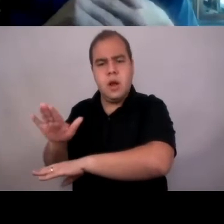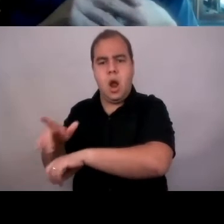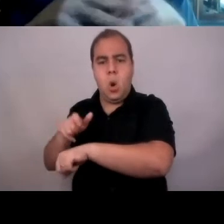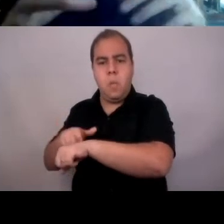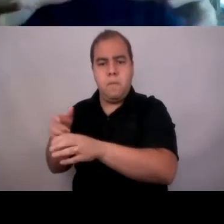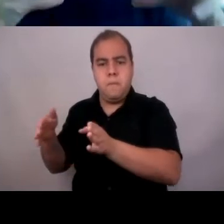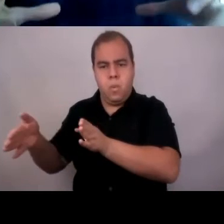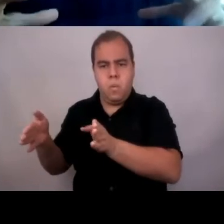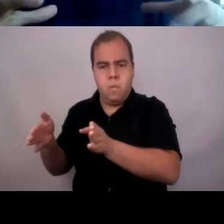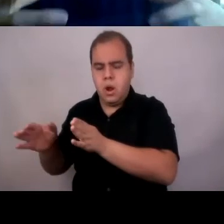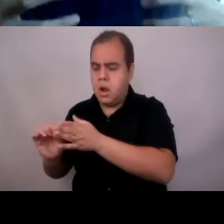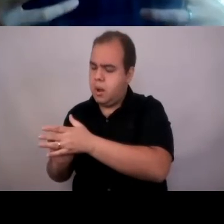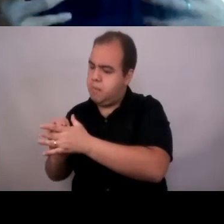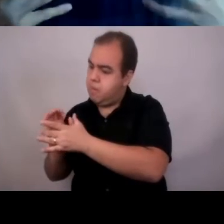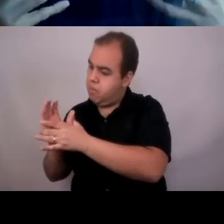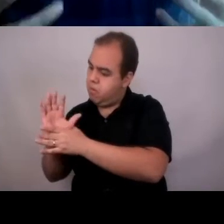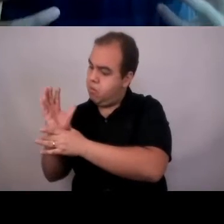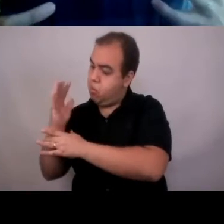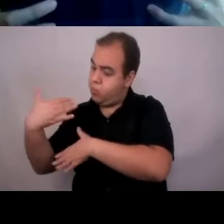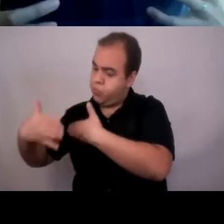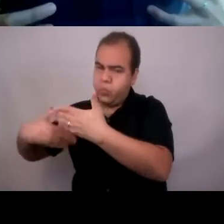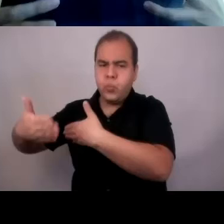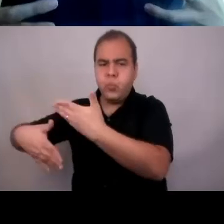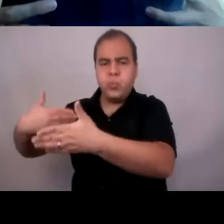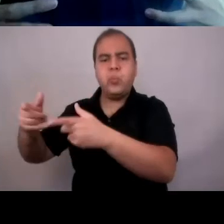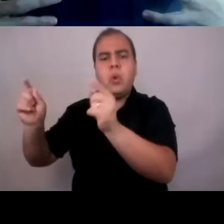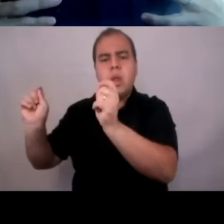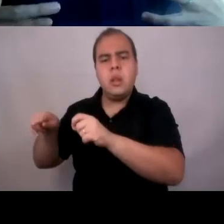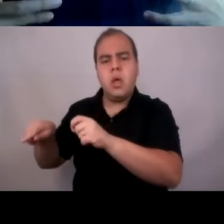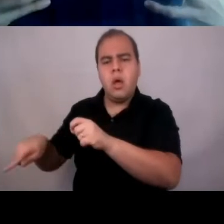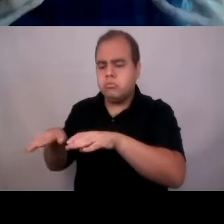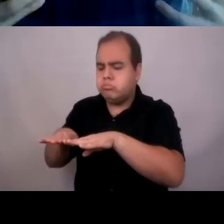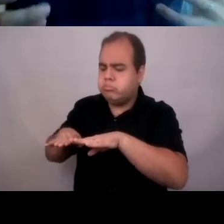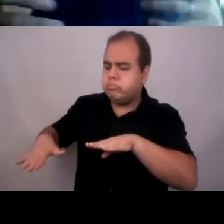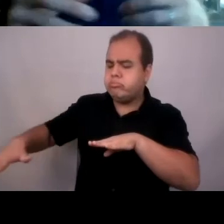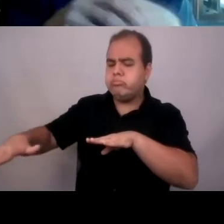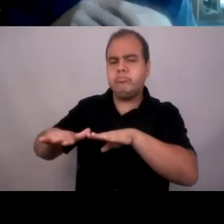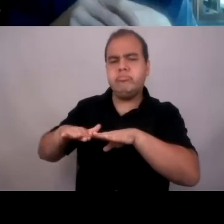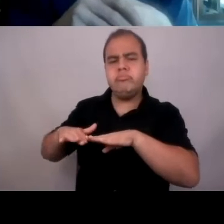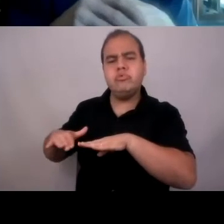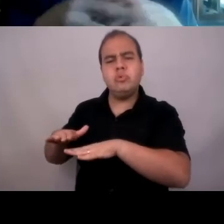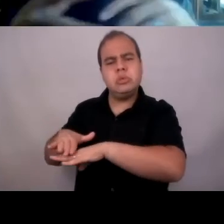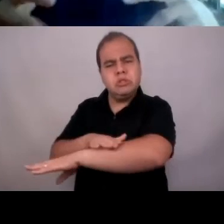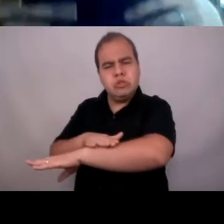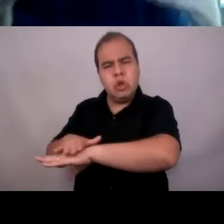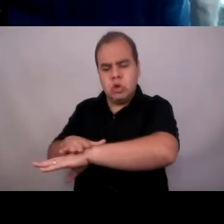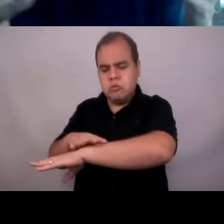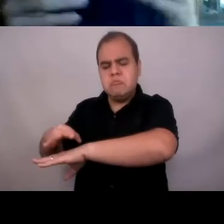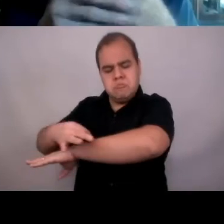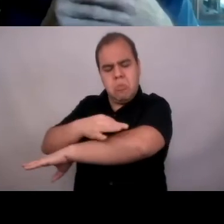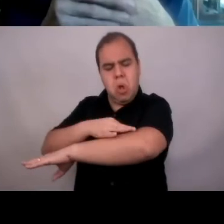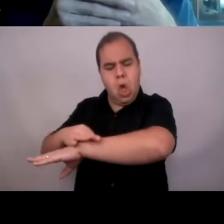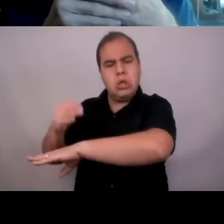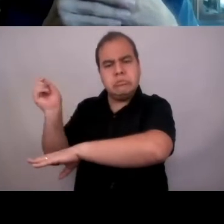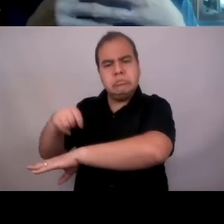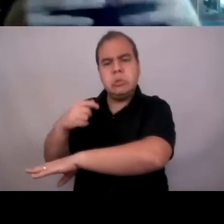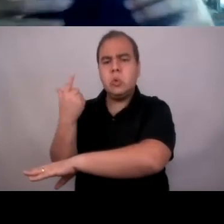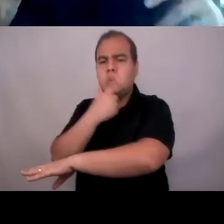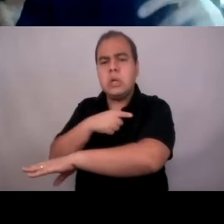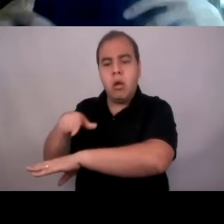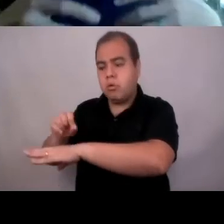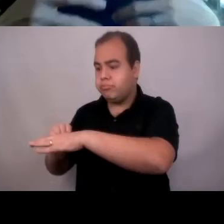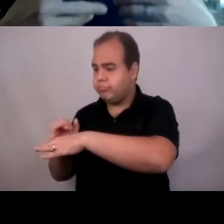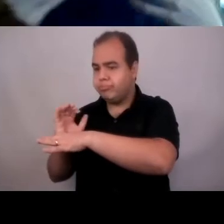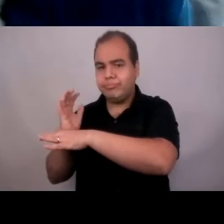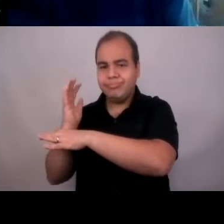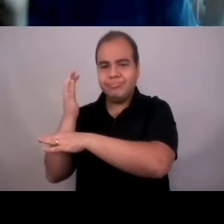se desenvolvendo, e que vão ajudar a manter essa estrutura do solo um pouco mais porosa à medida que as plantas vão se desenvolvendo.